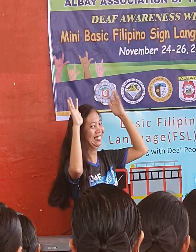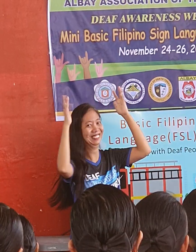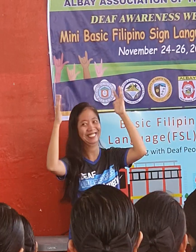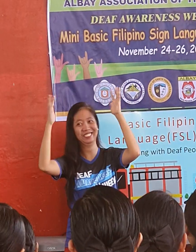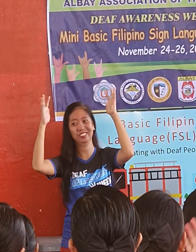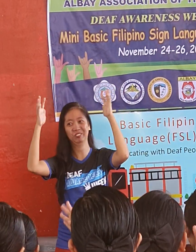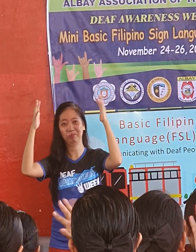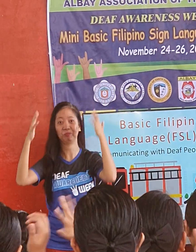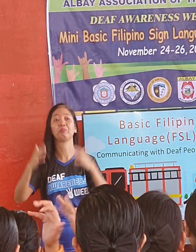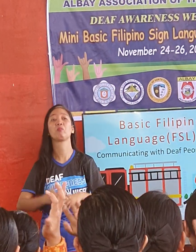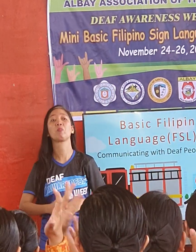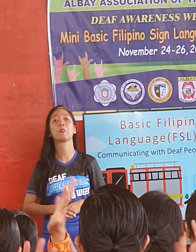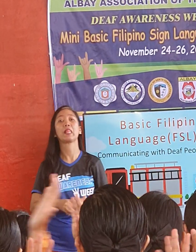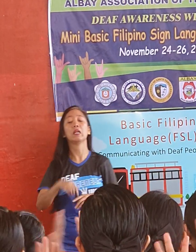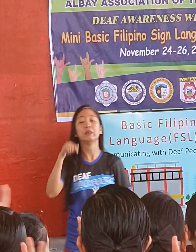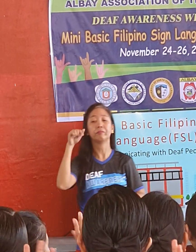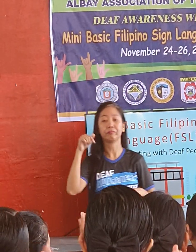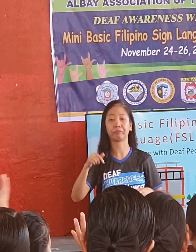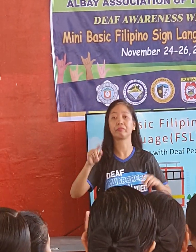Okay, clap your hands.